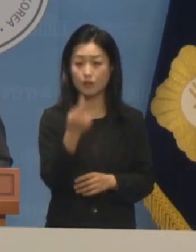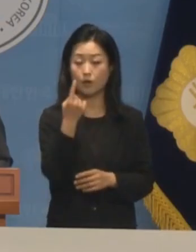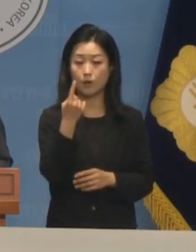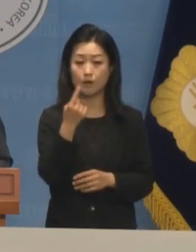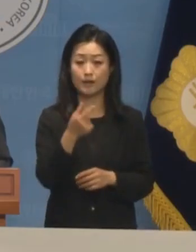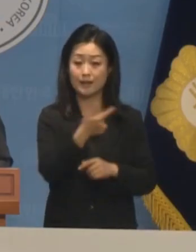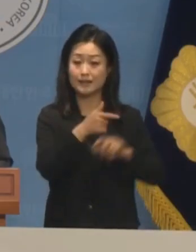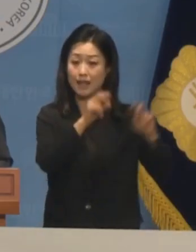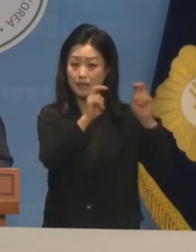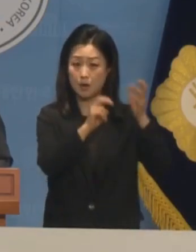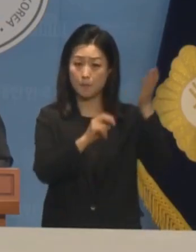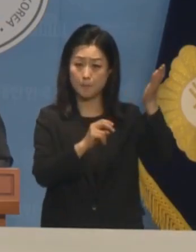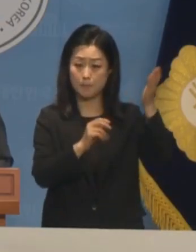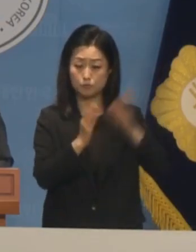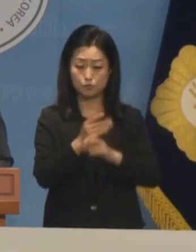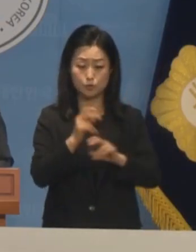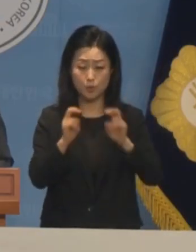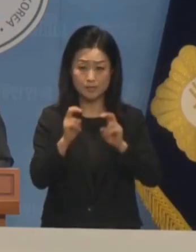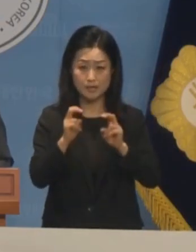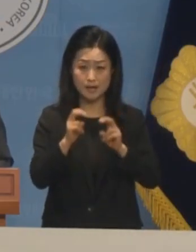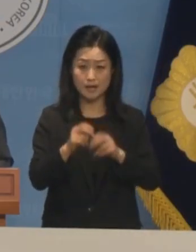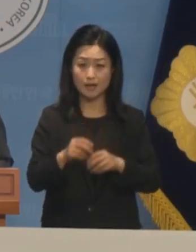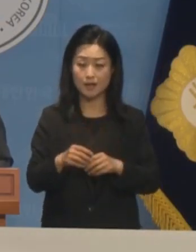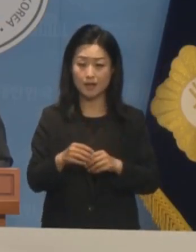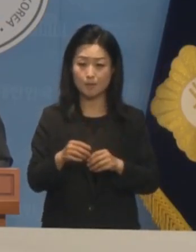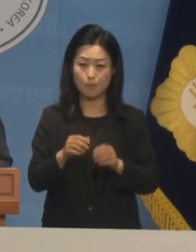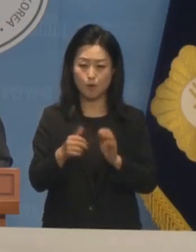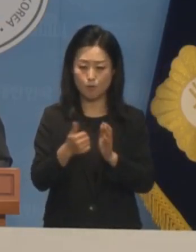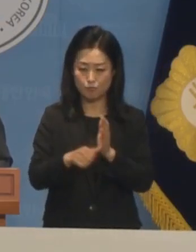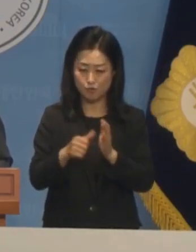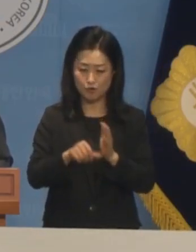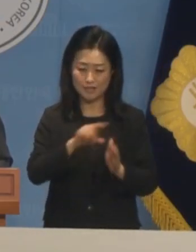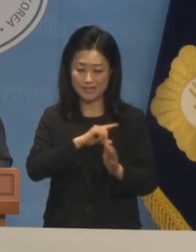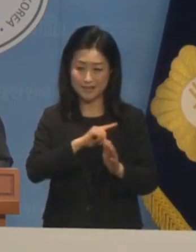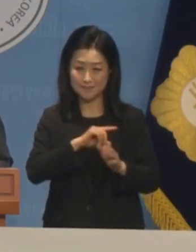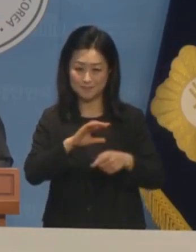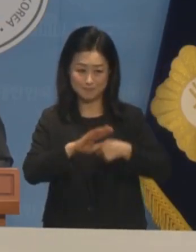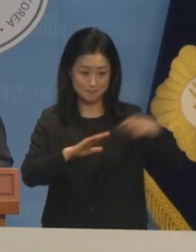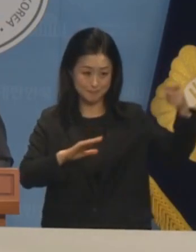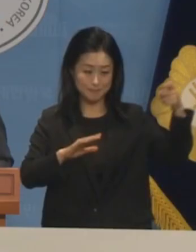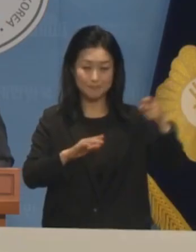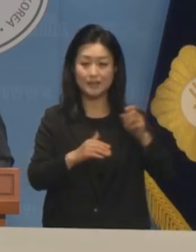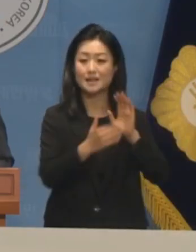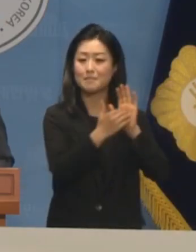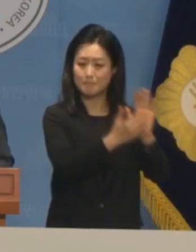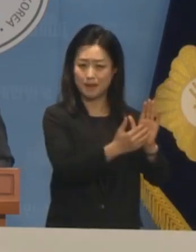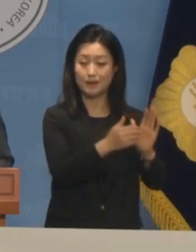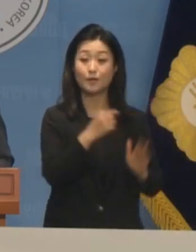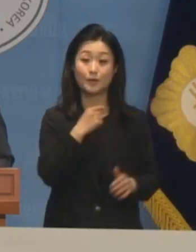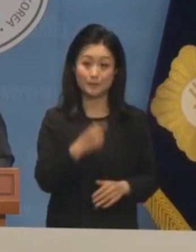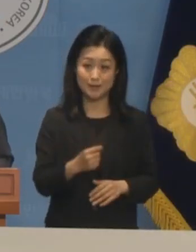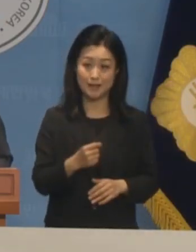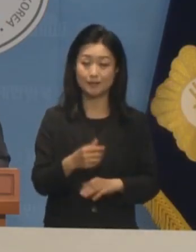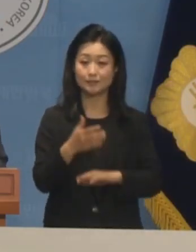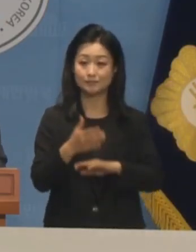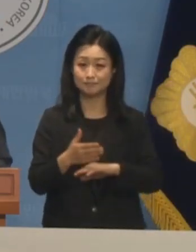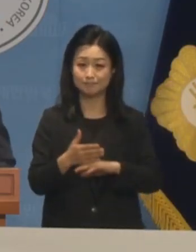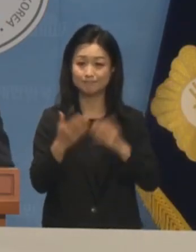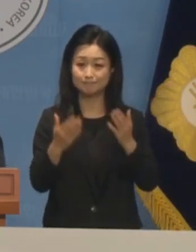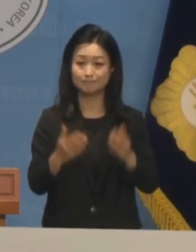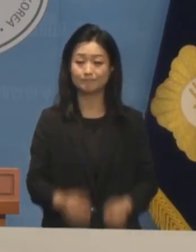정말 대기업들이 중소기업에 대한 상표권 침탈이나 갑질 행위가 정말 근절되었으면 하는 그런 바람입니다. 네,